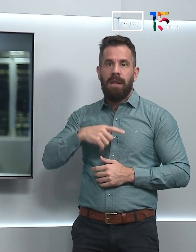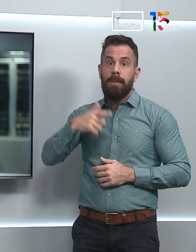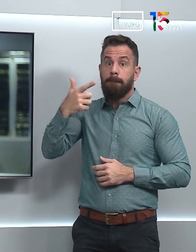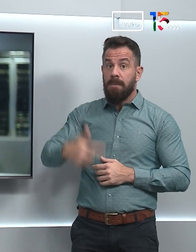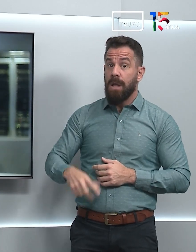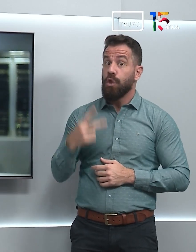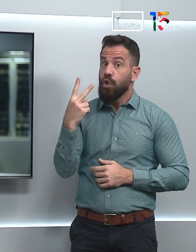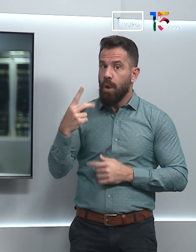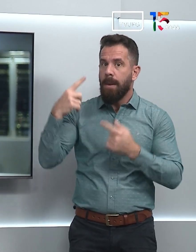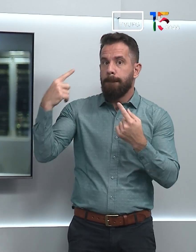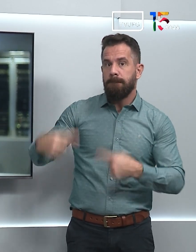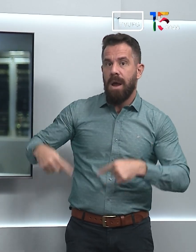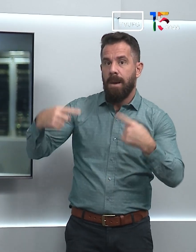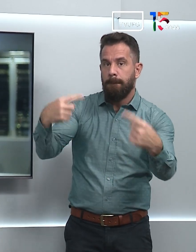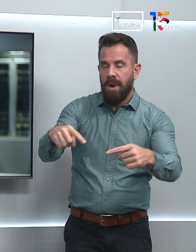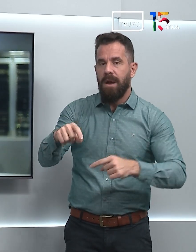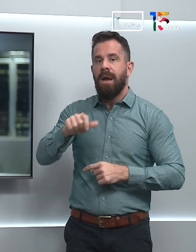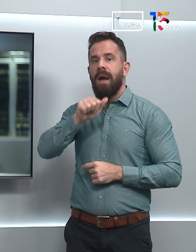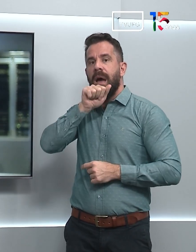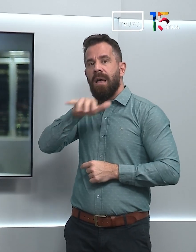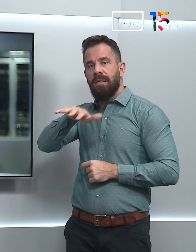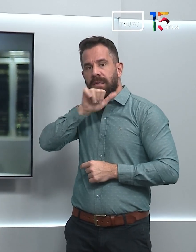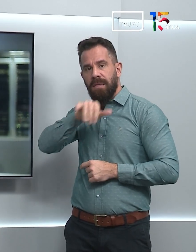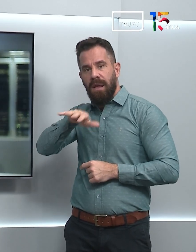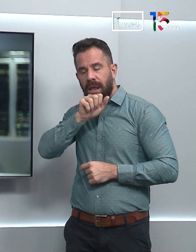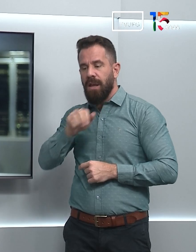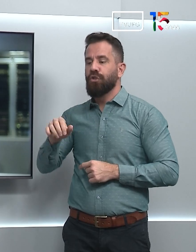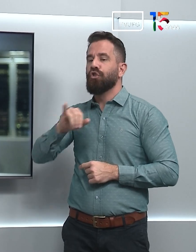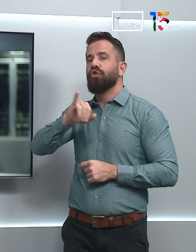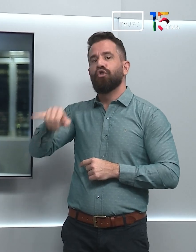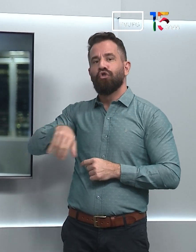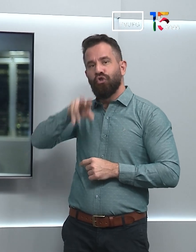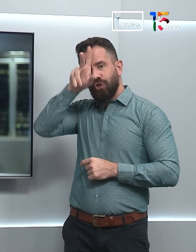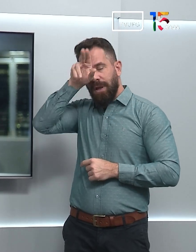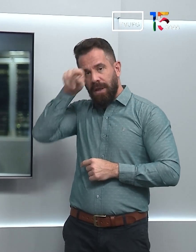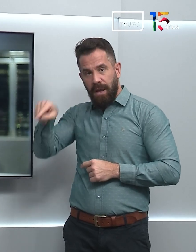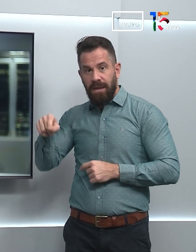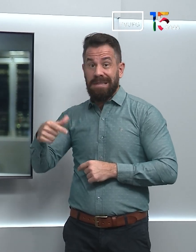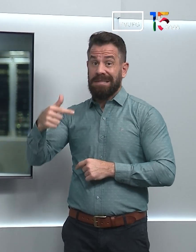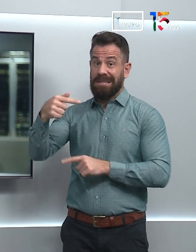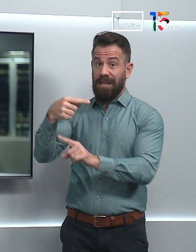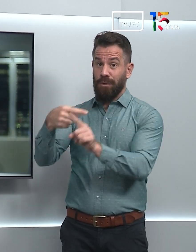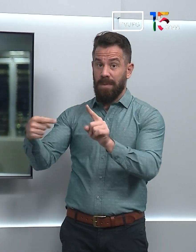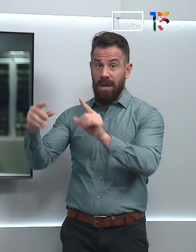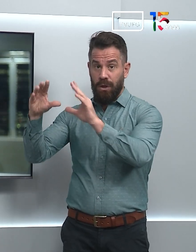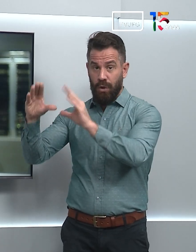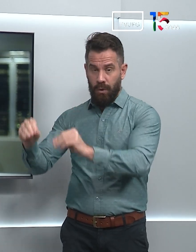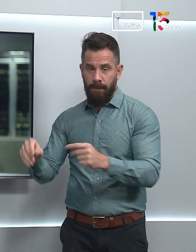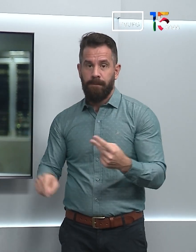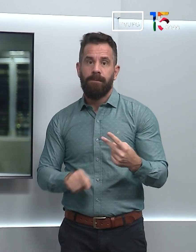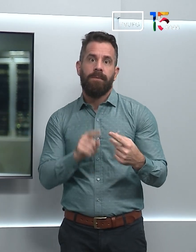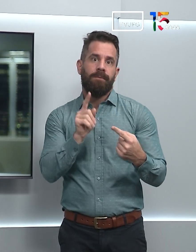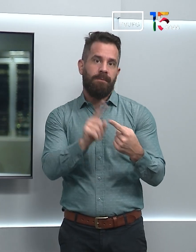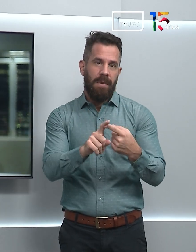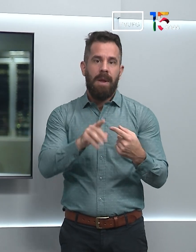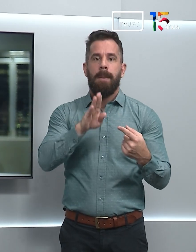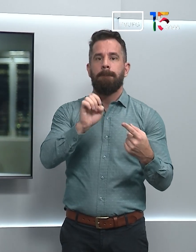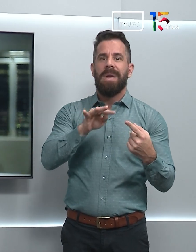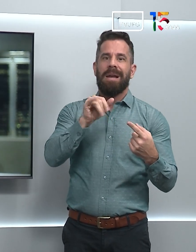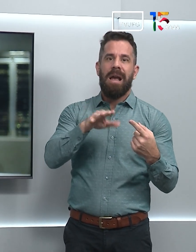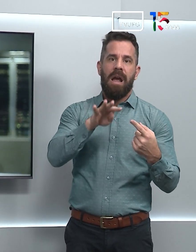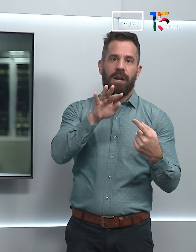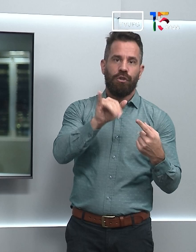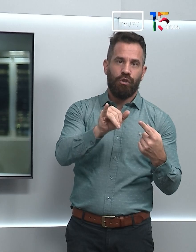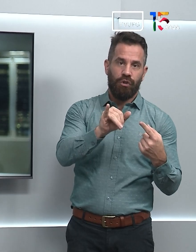torneio. Atlético Goianiense e Jataiense jogam às 7h30 da noite, enquanto Abecate Ouvidorense e Goiânia duelam